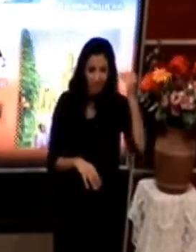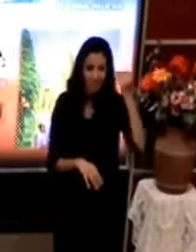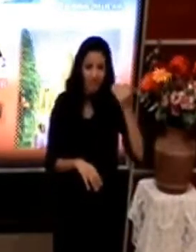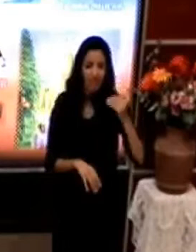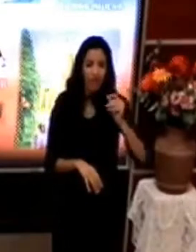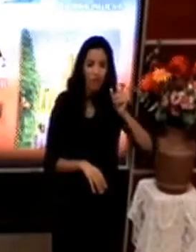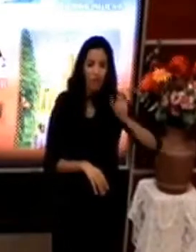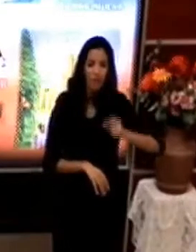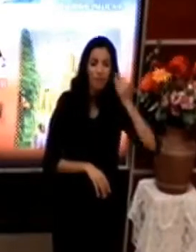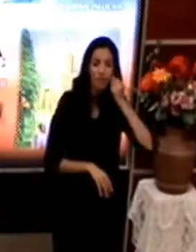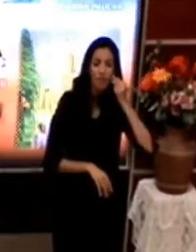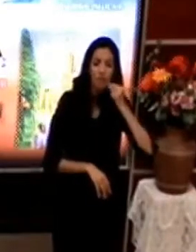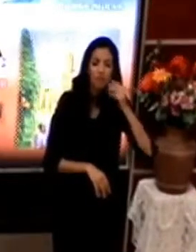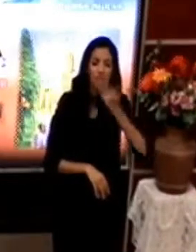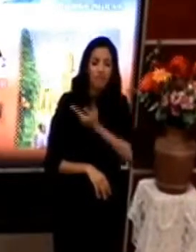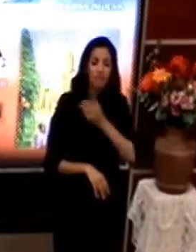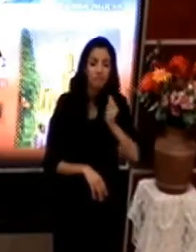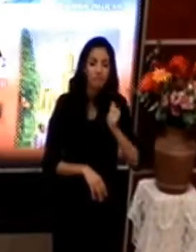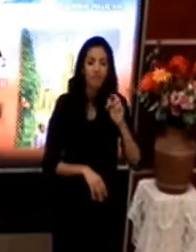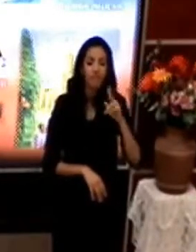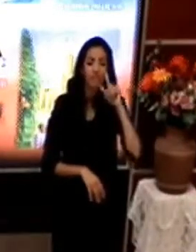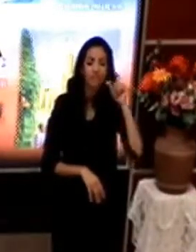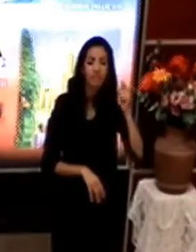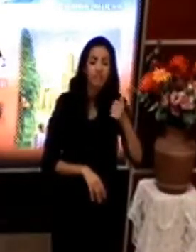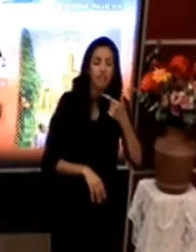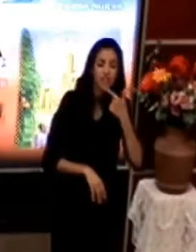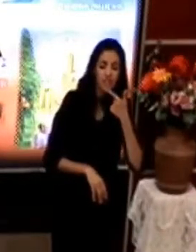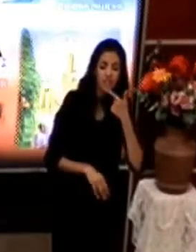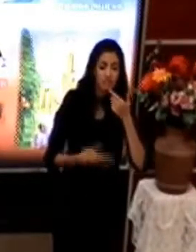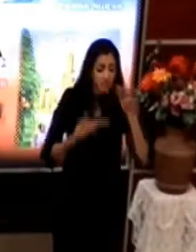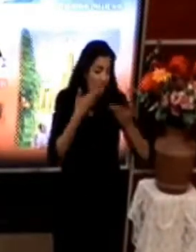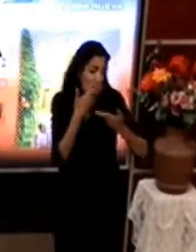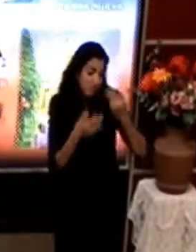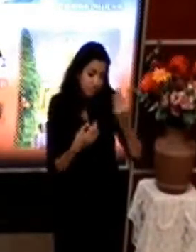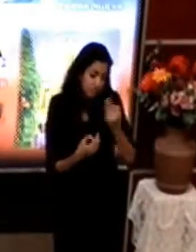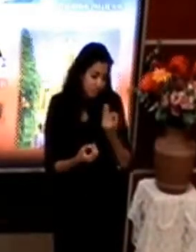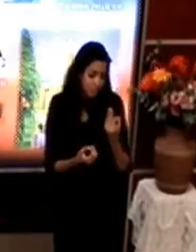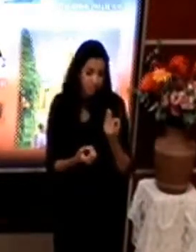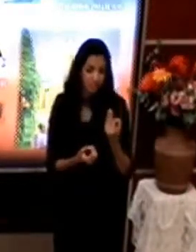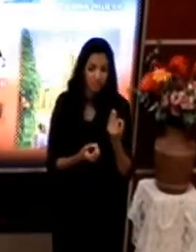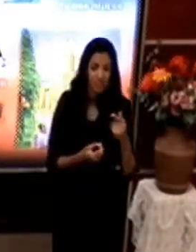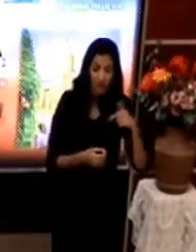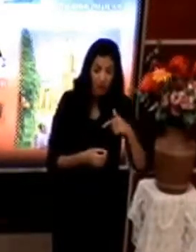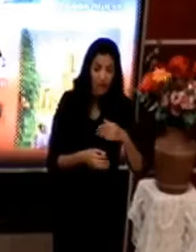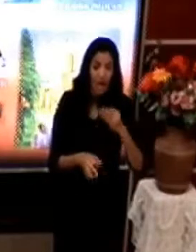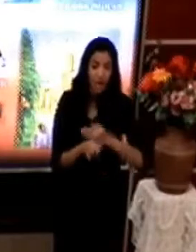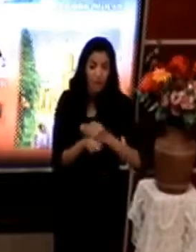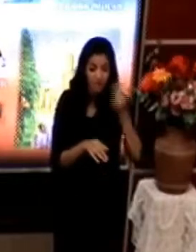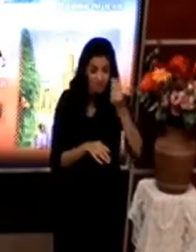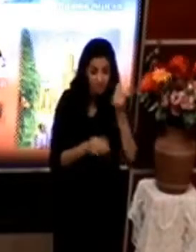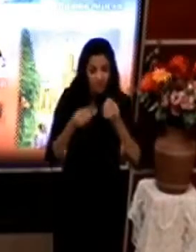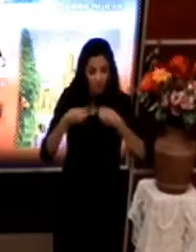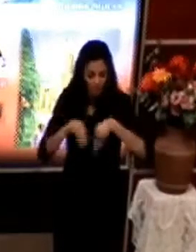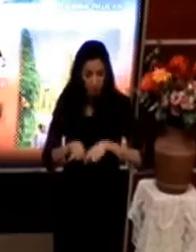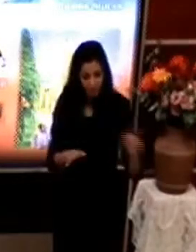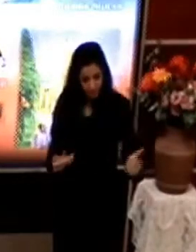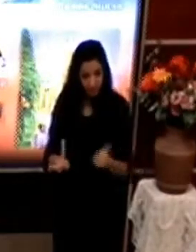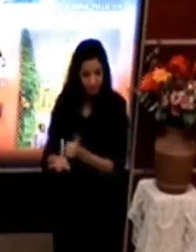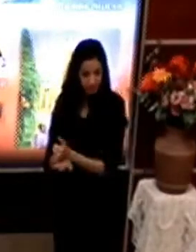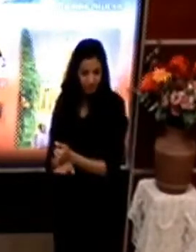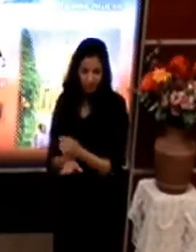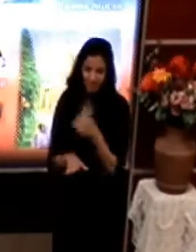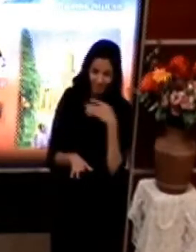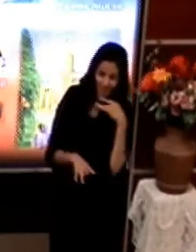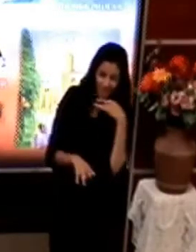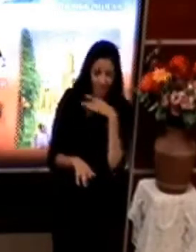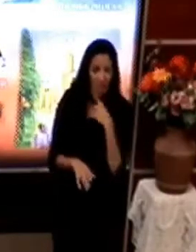llamaba. Y me atendió así en la puerta, me habló bien, todo, me dice, mira, ahora va a empezar la escuela sabática, dice, no vas a entender